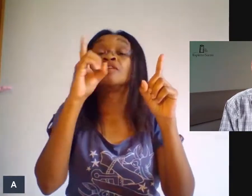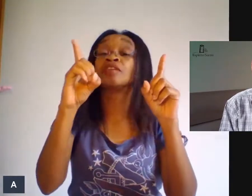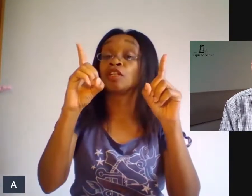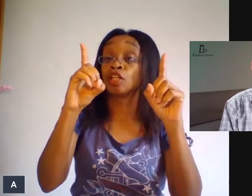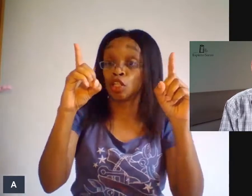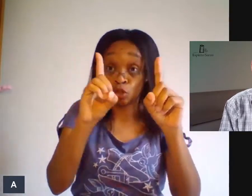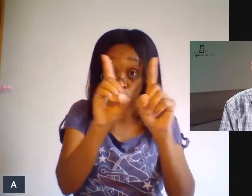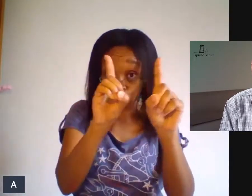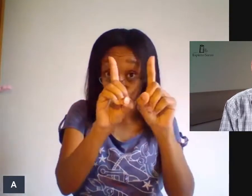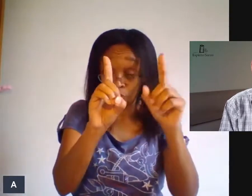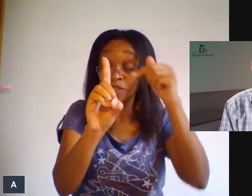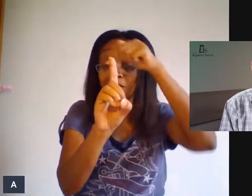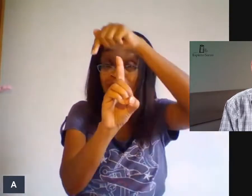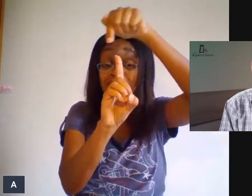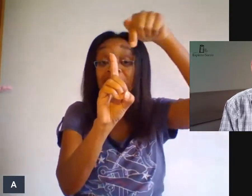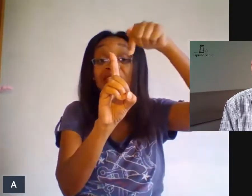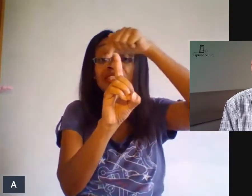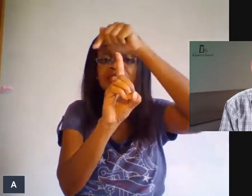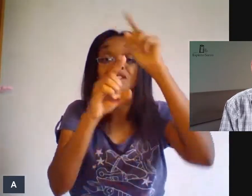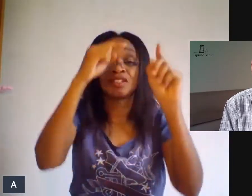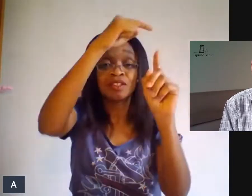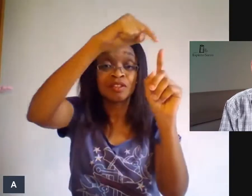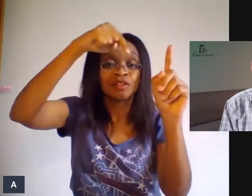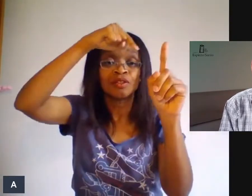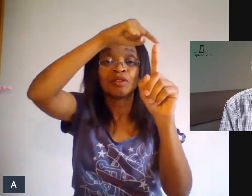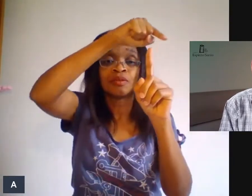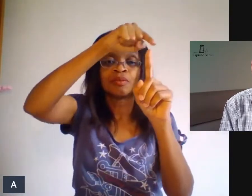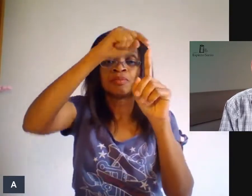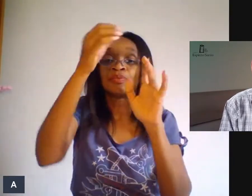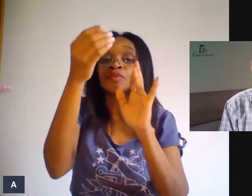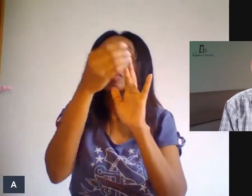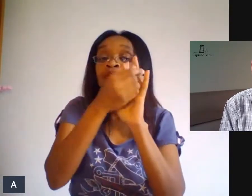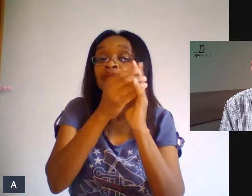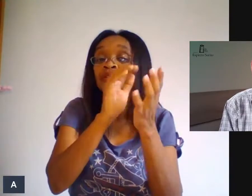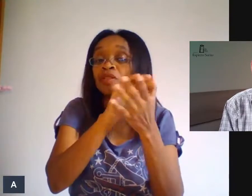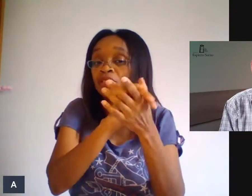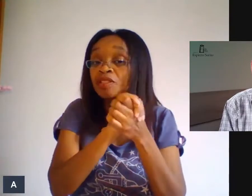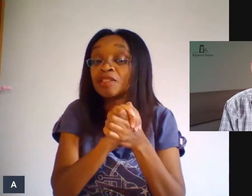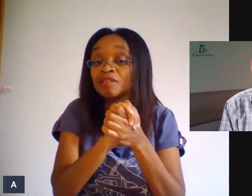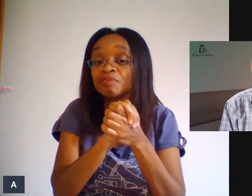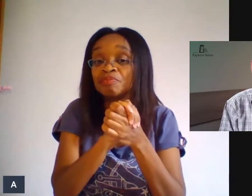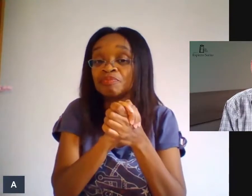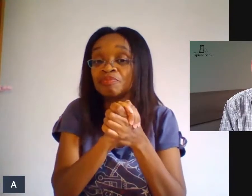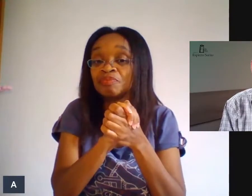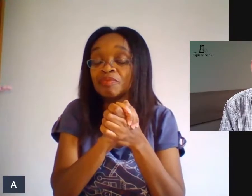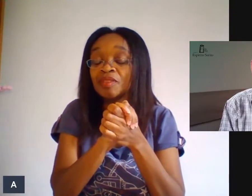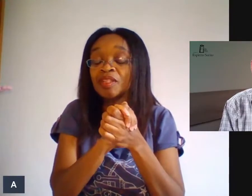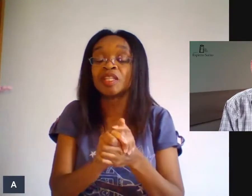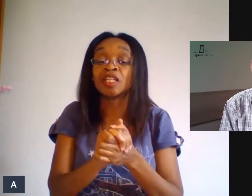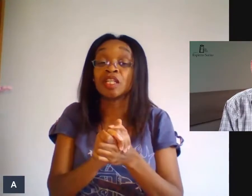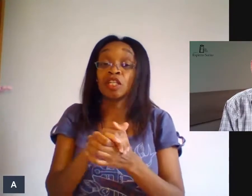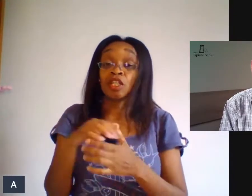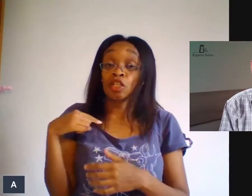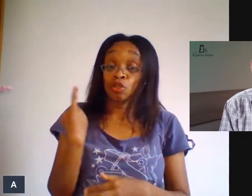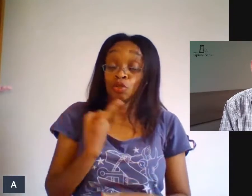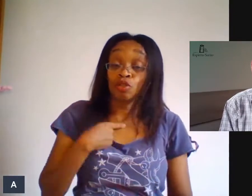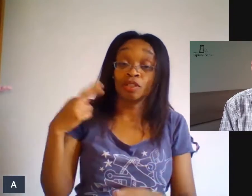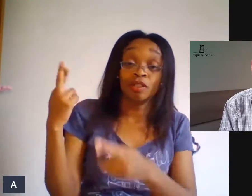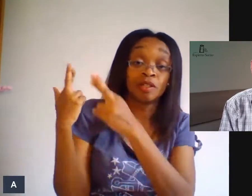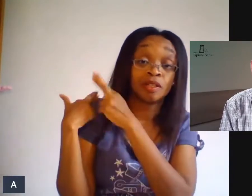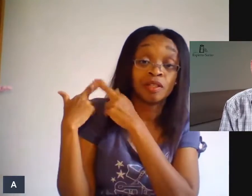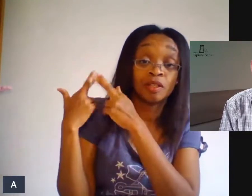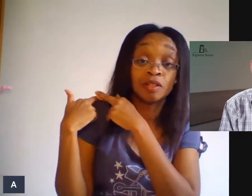fomos, com o nosso casamento, uma das obrigações principais do nosso